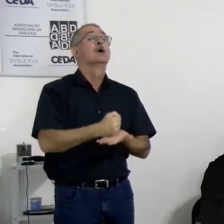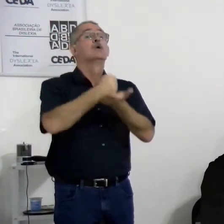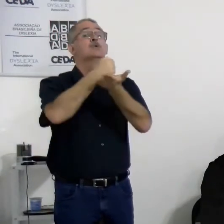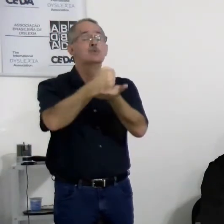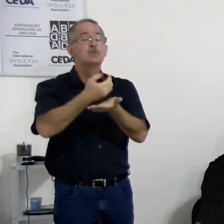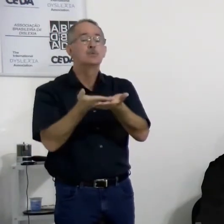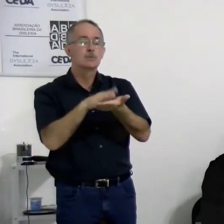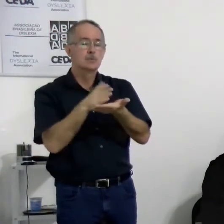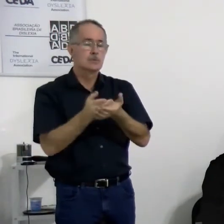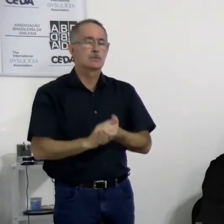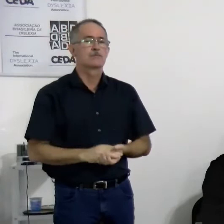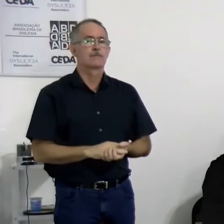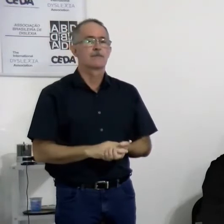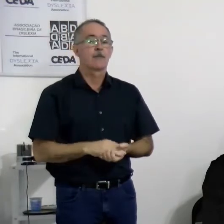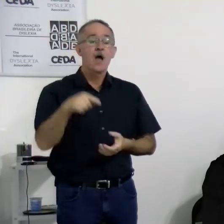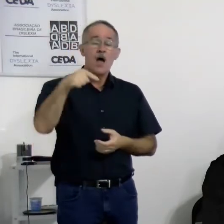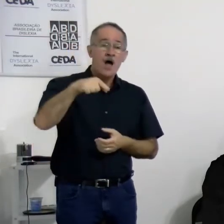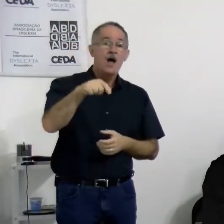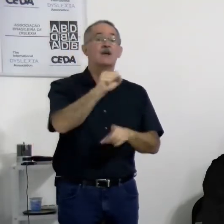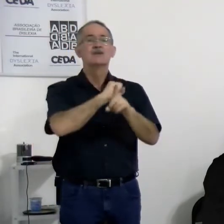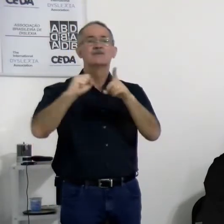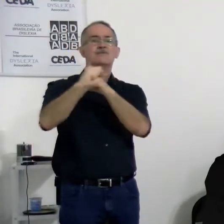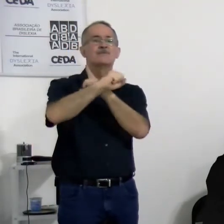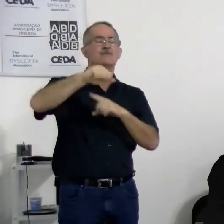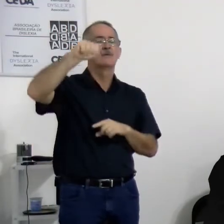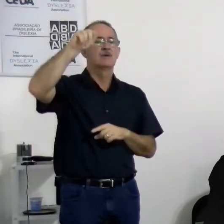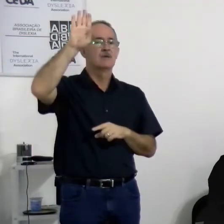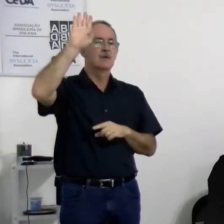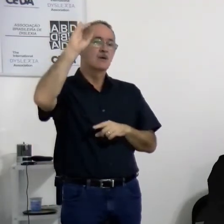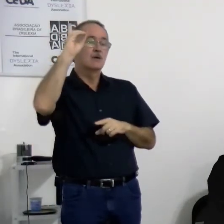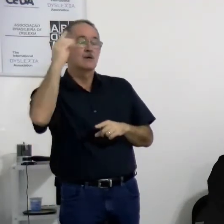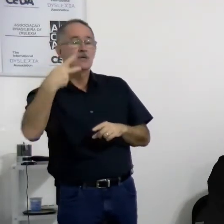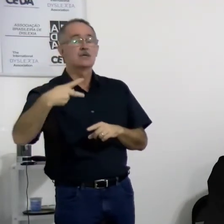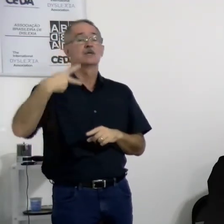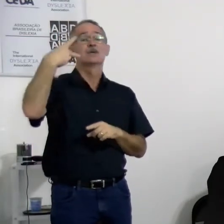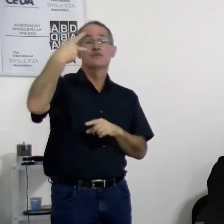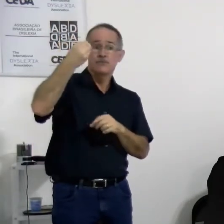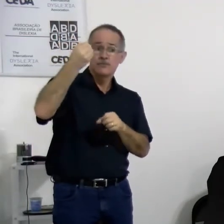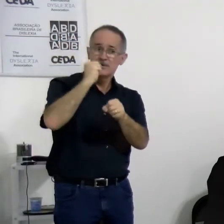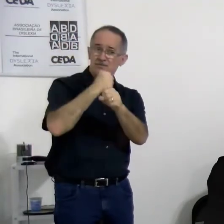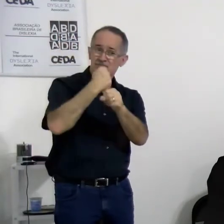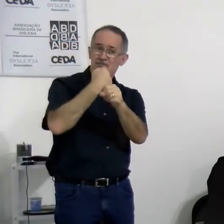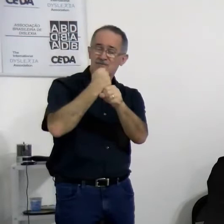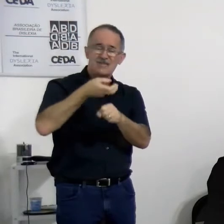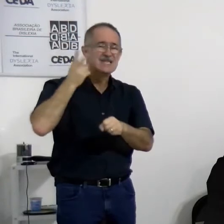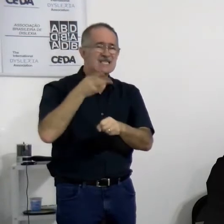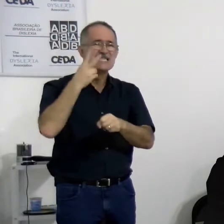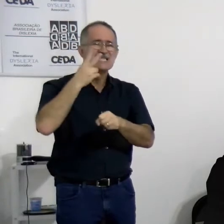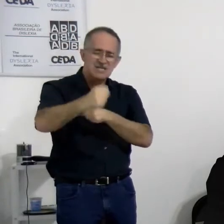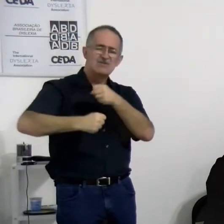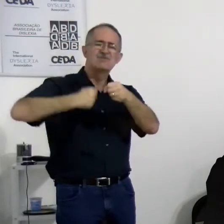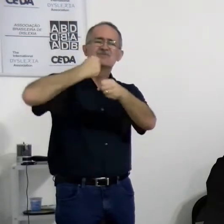Então, a BD, durante mais de 20 anos, a gente está sempre junto em todos os congressos. Todos os anos a BD vai participar